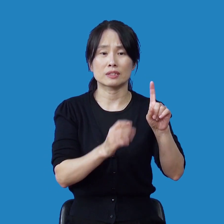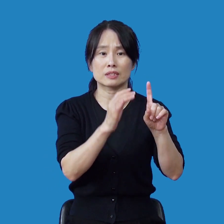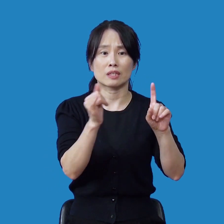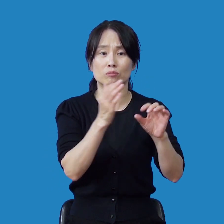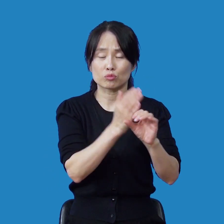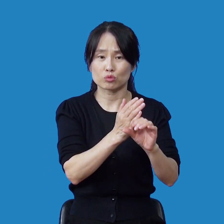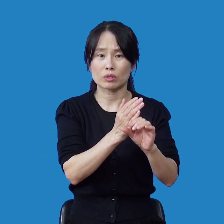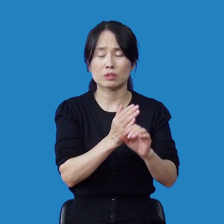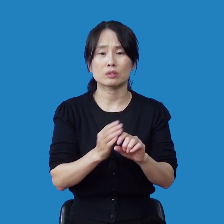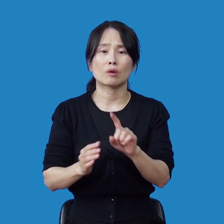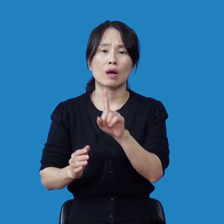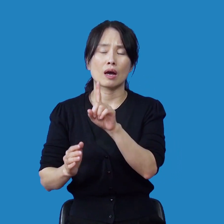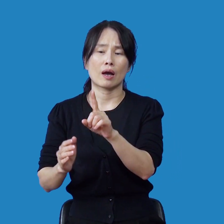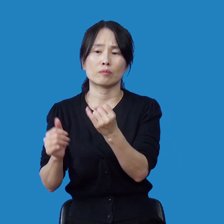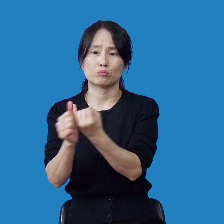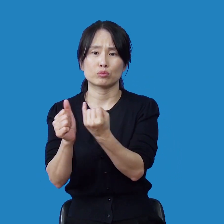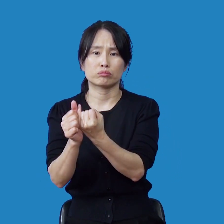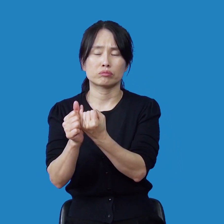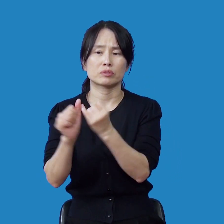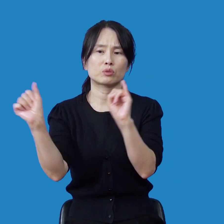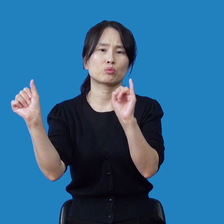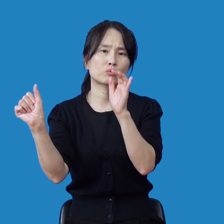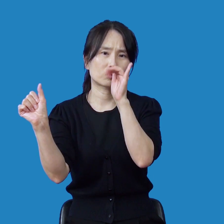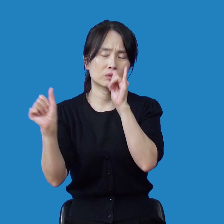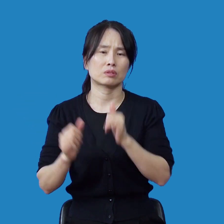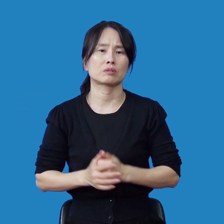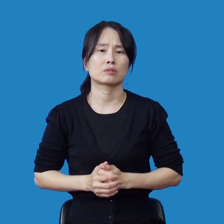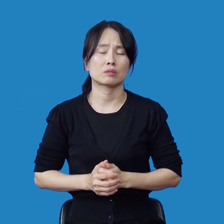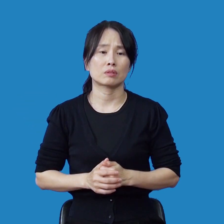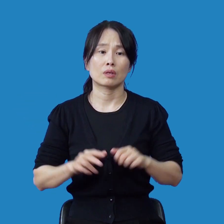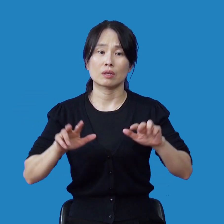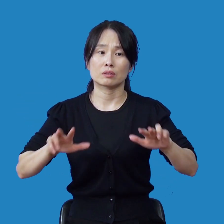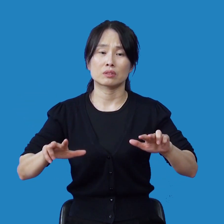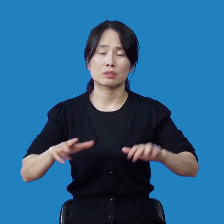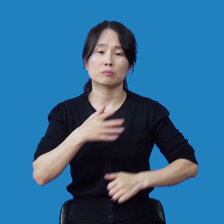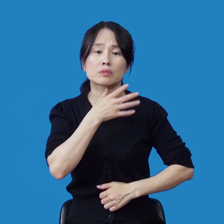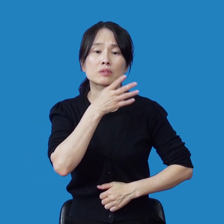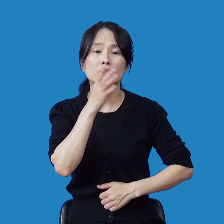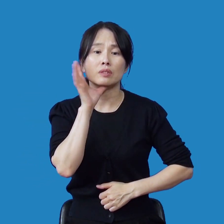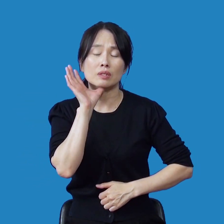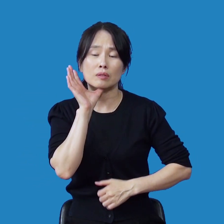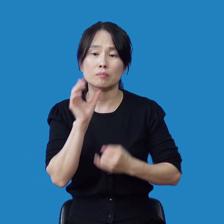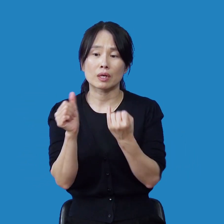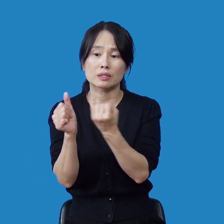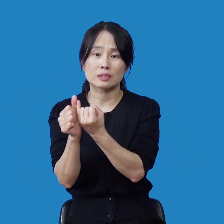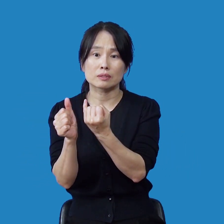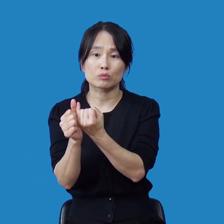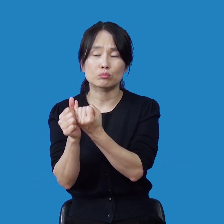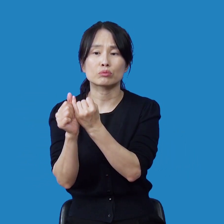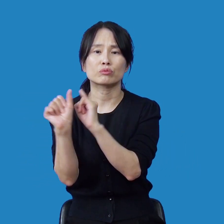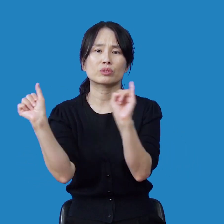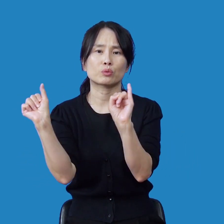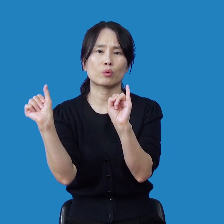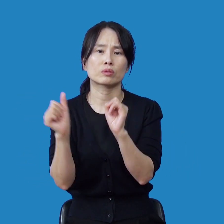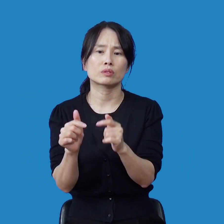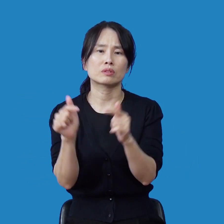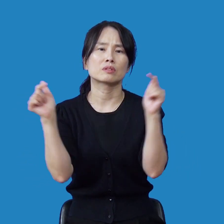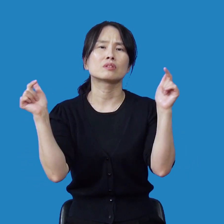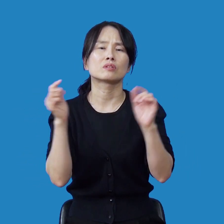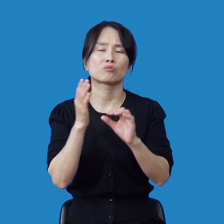합니다. 근래에는 중년층 이하, 노년층의 이혼이 늘어가고 있다고